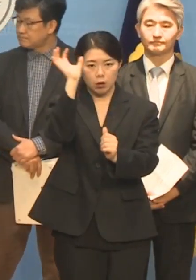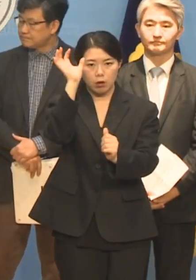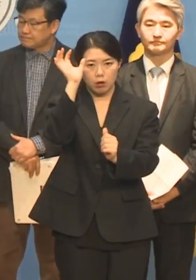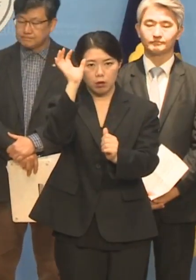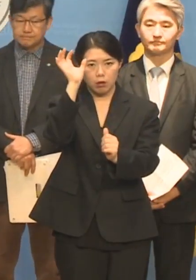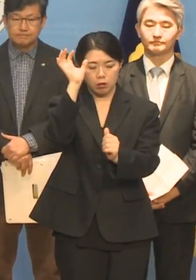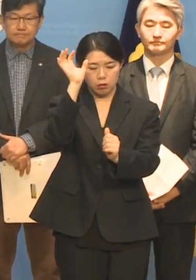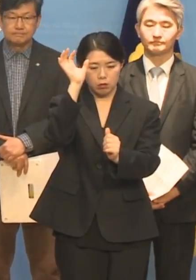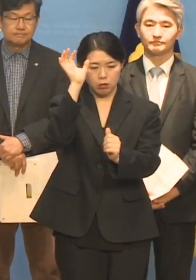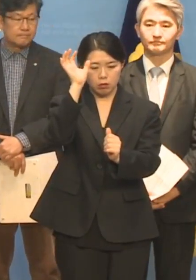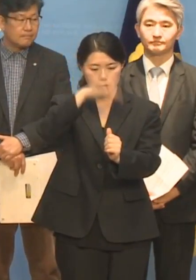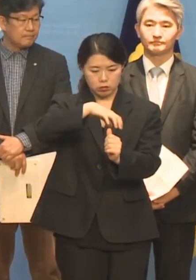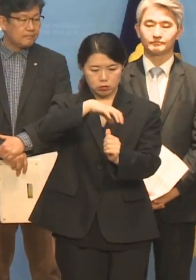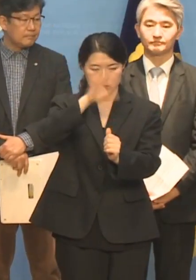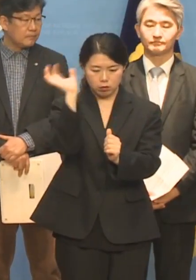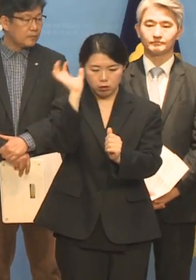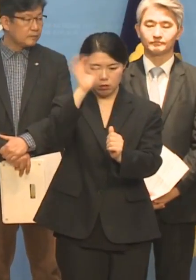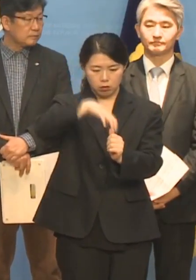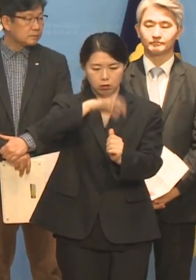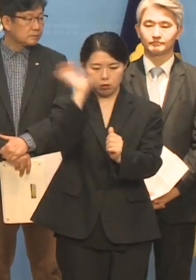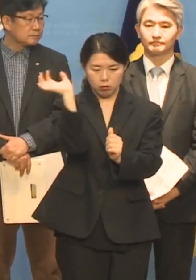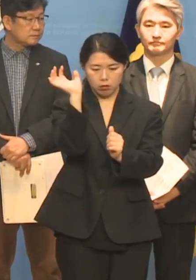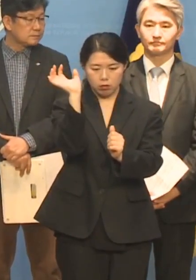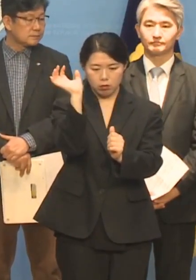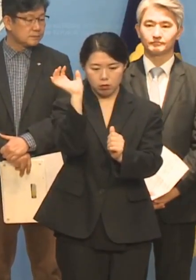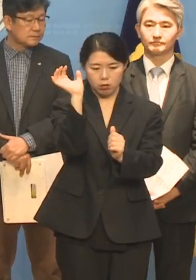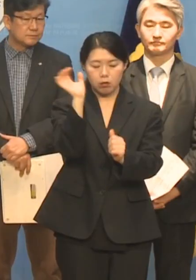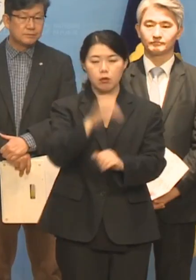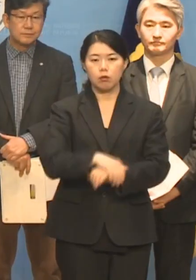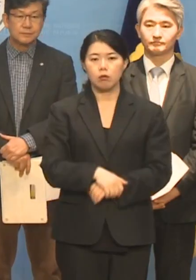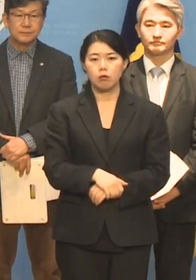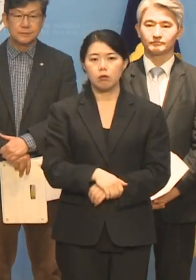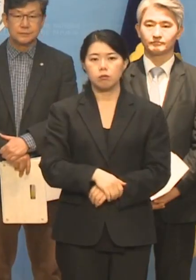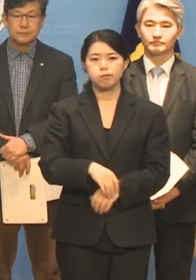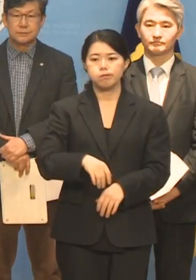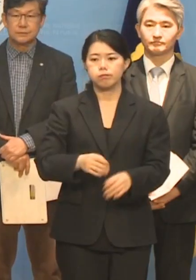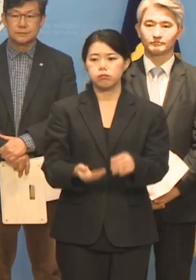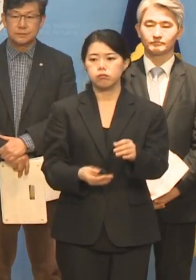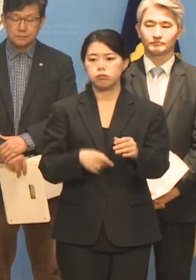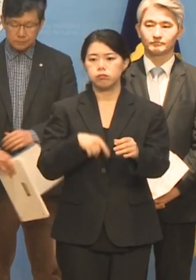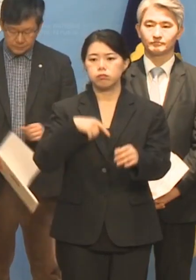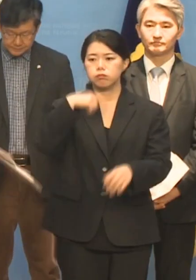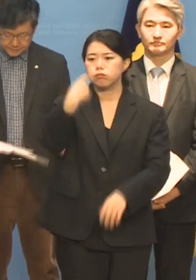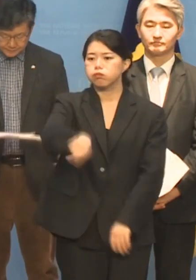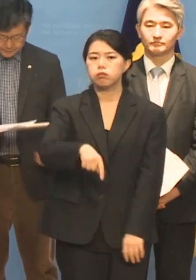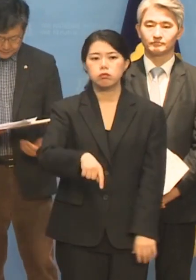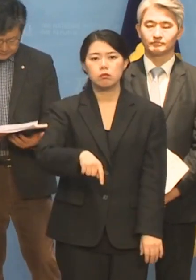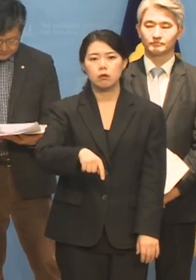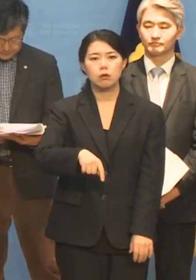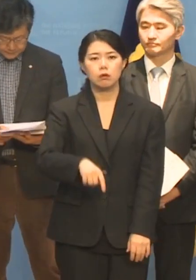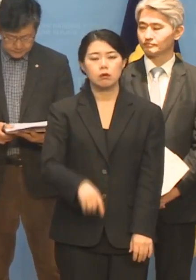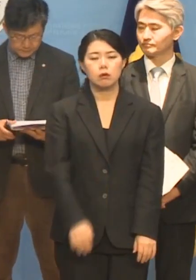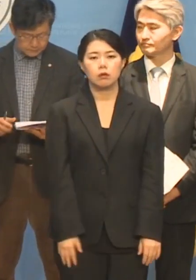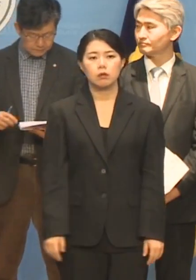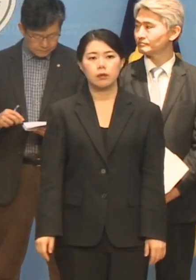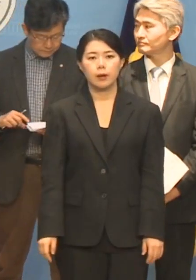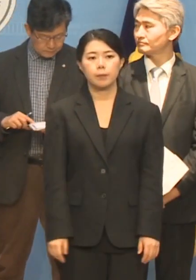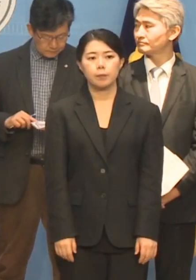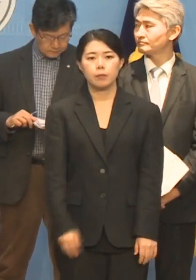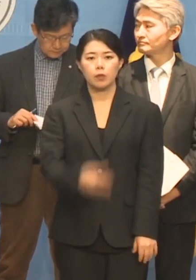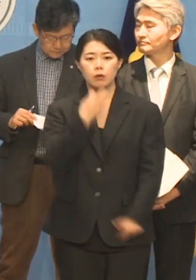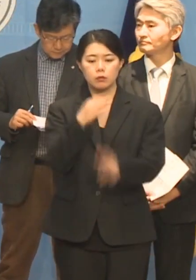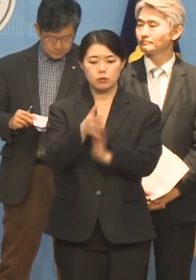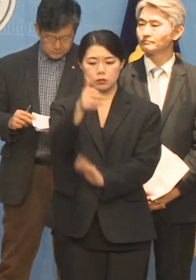지정했다, 해제했다. 대체 무슨 일을 이렇게 하십니까, 오세훈 시장님? 오세훈